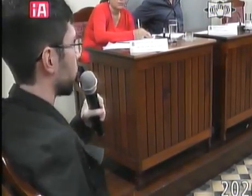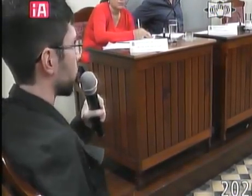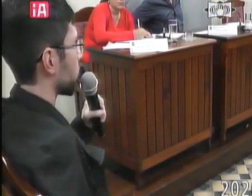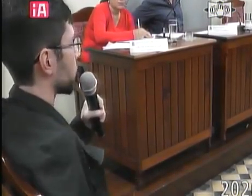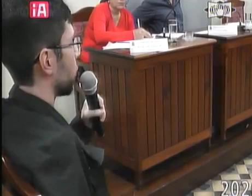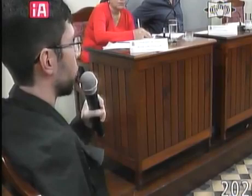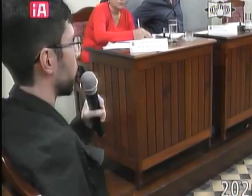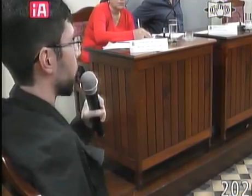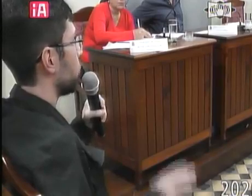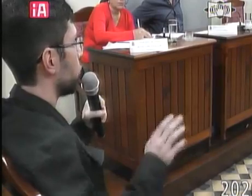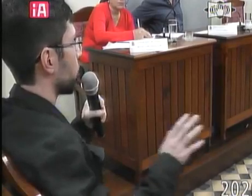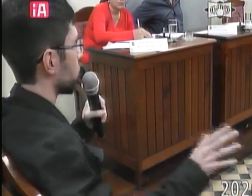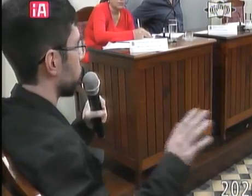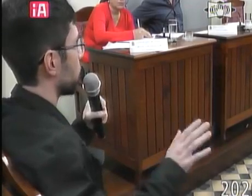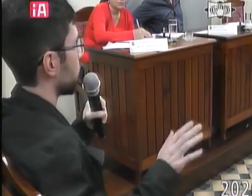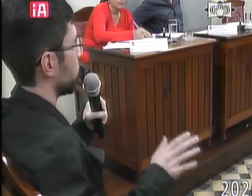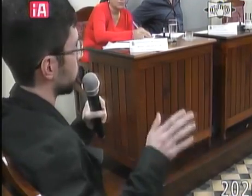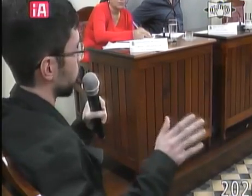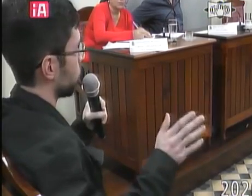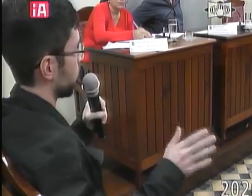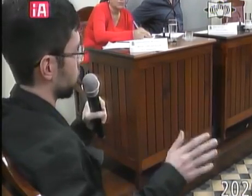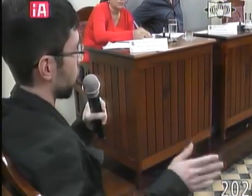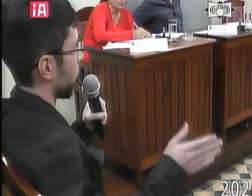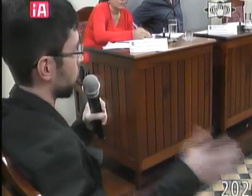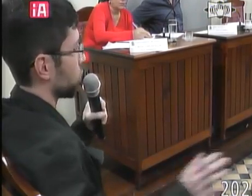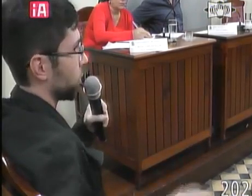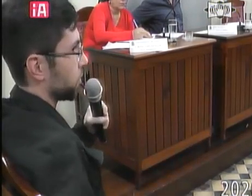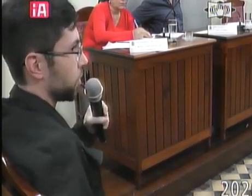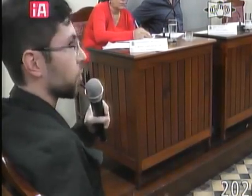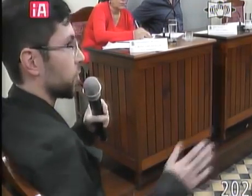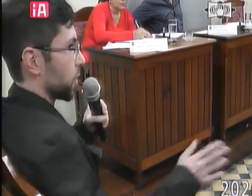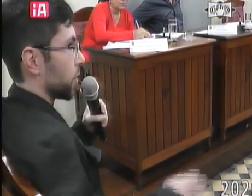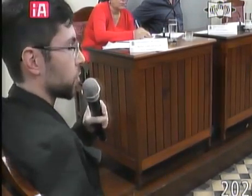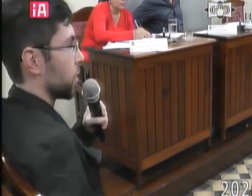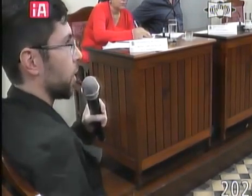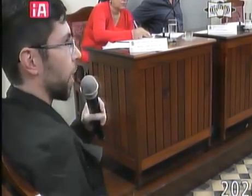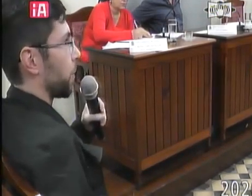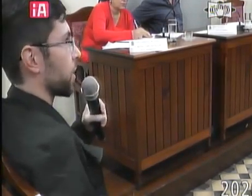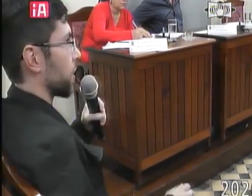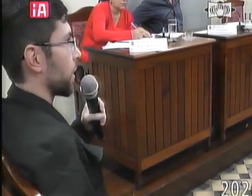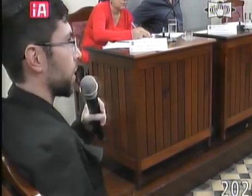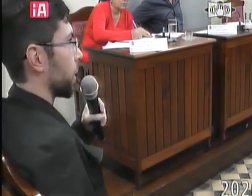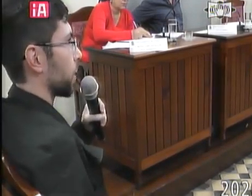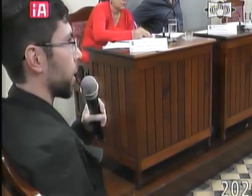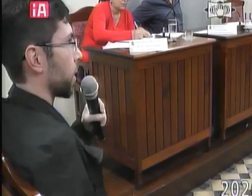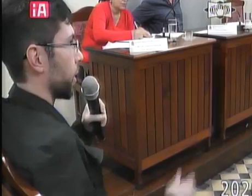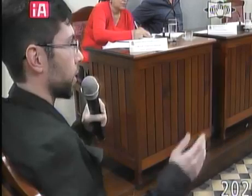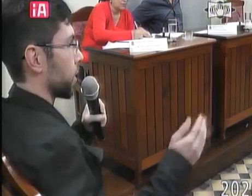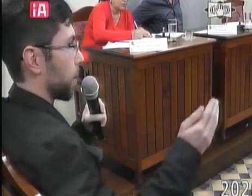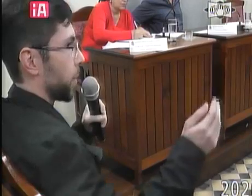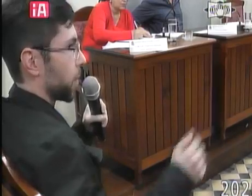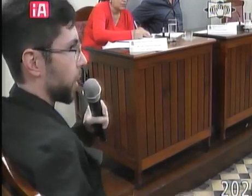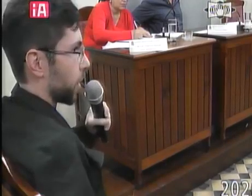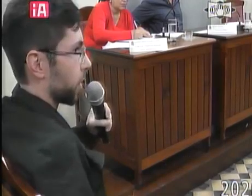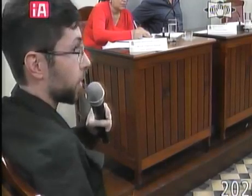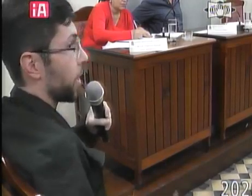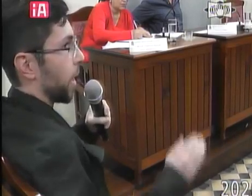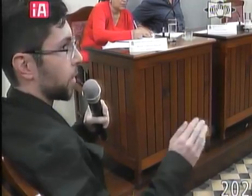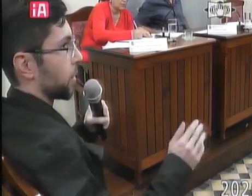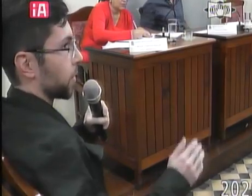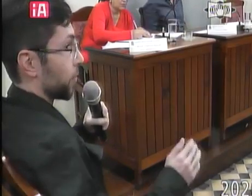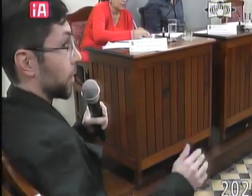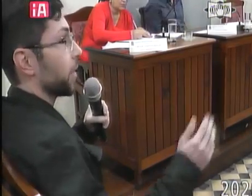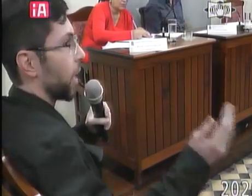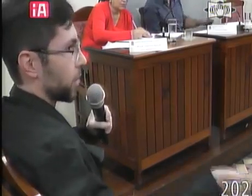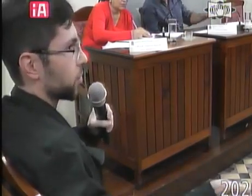e com muita atenção, porque tem muitas coisas ali que são direcionadas aos municípios e aos estados. Apesar da emenda paralela, né, da PEC paralela,